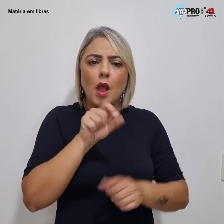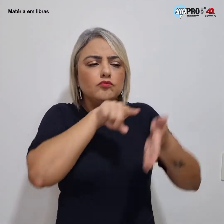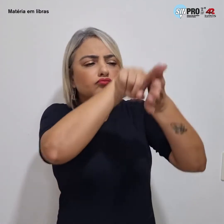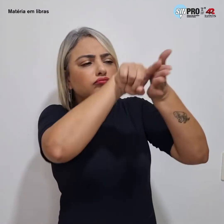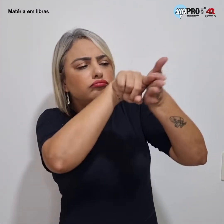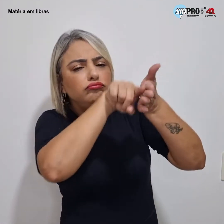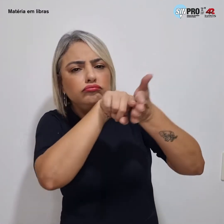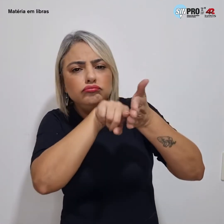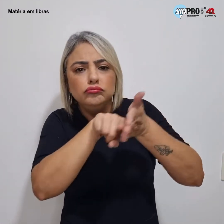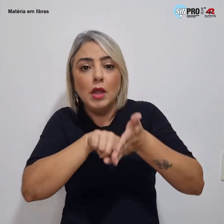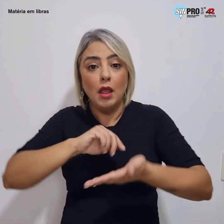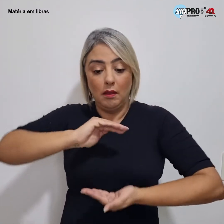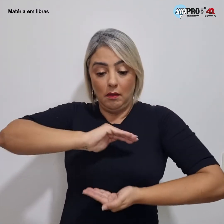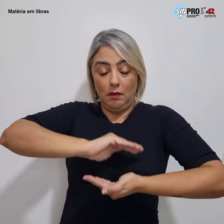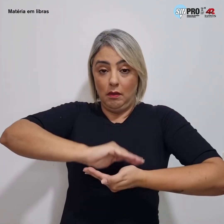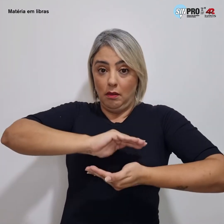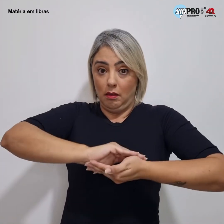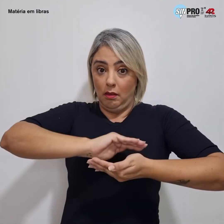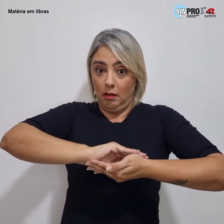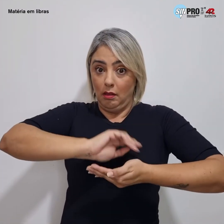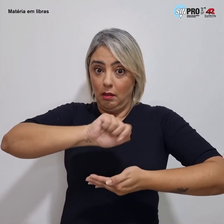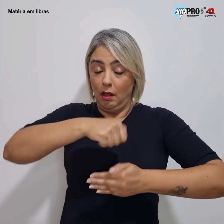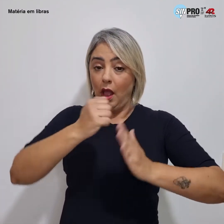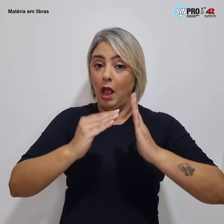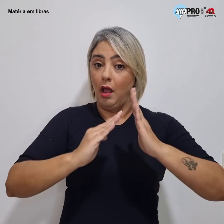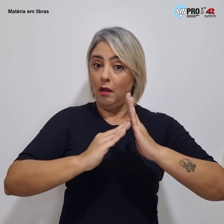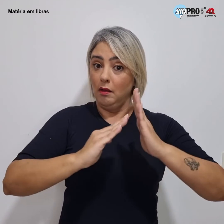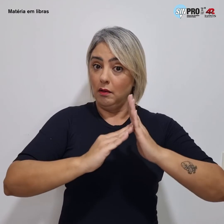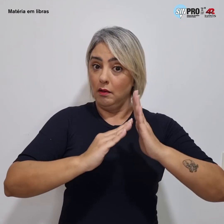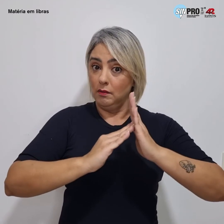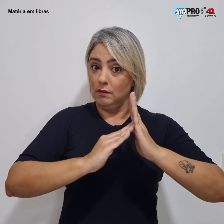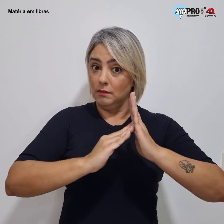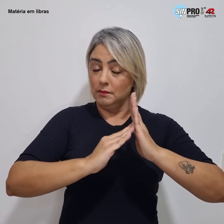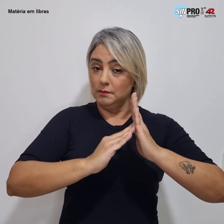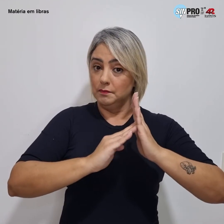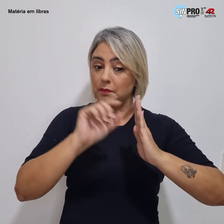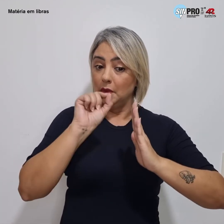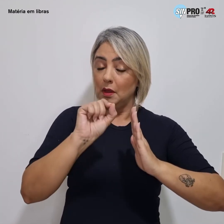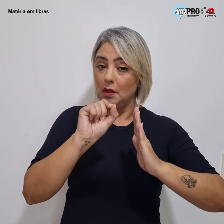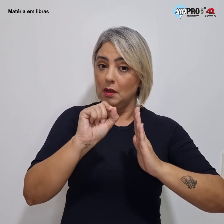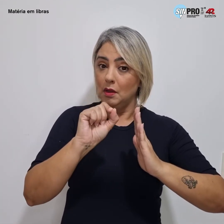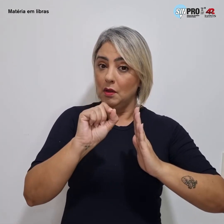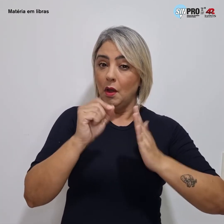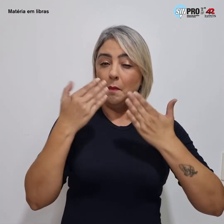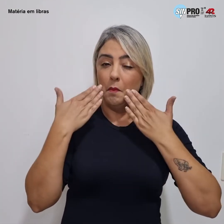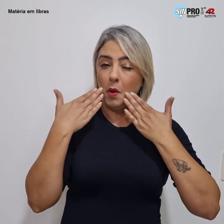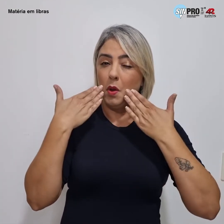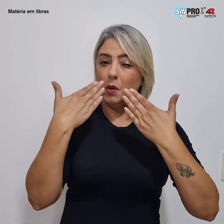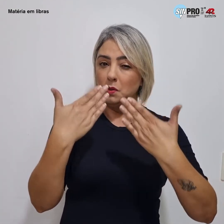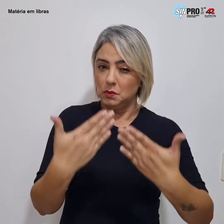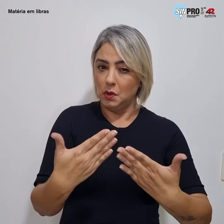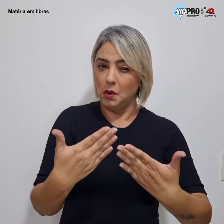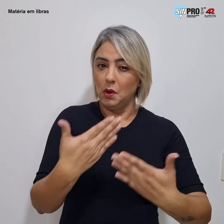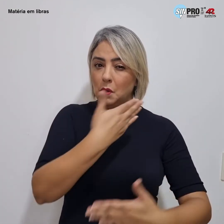um levantamento do Fundo das Nações Unidas para a Infância demonstrou que o